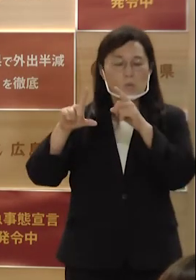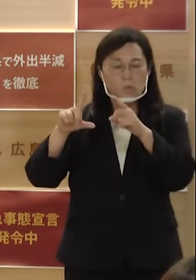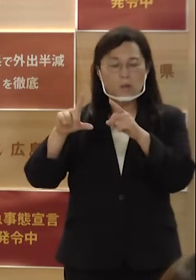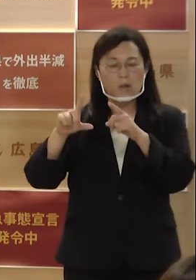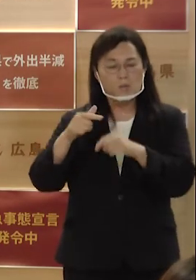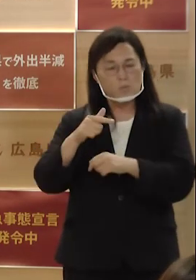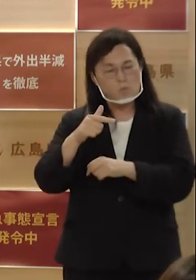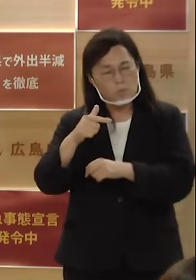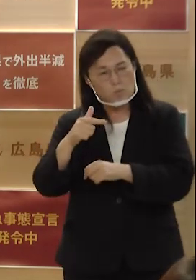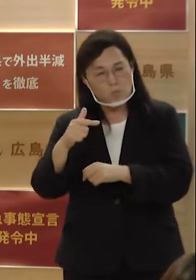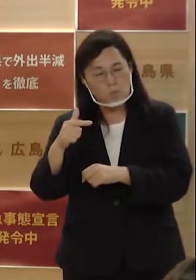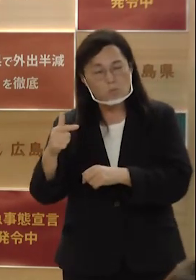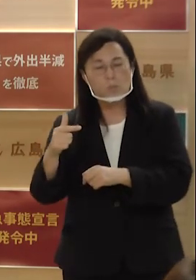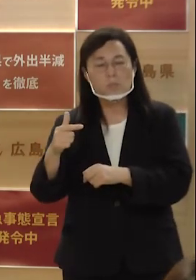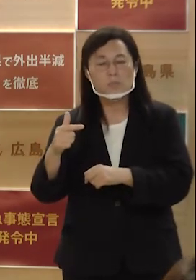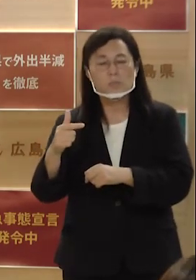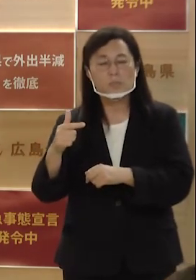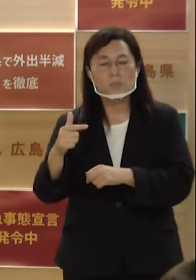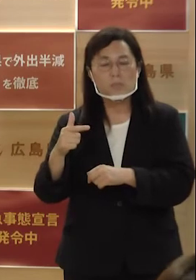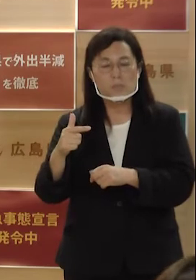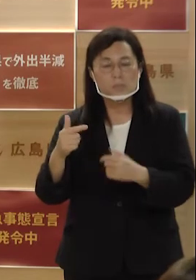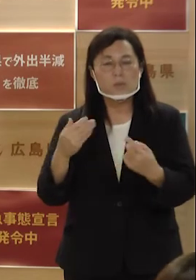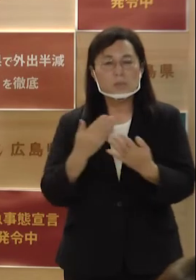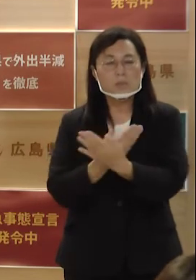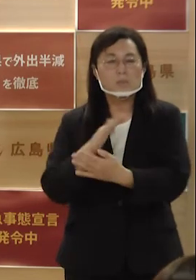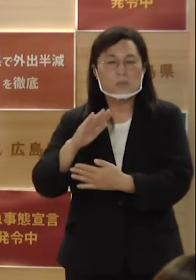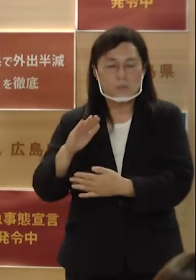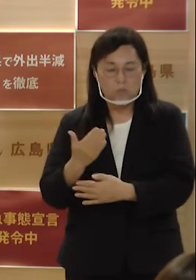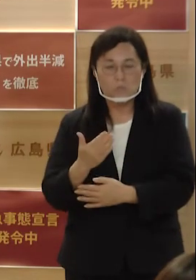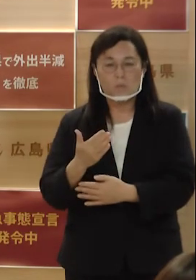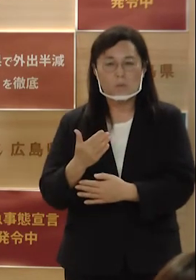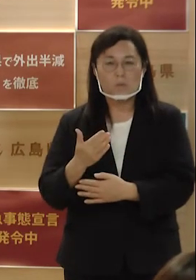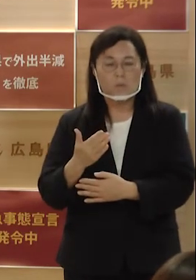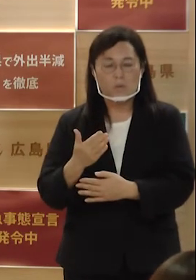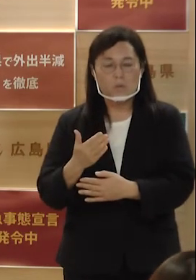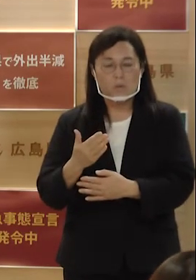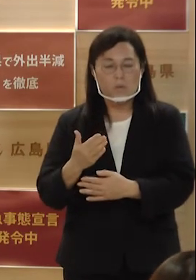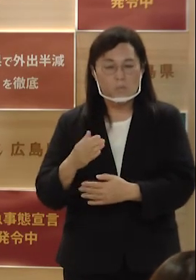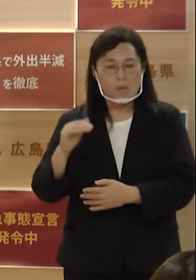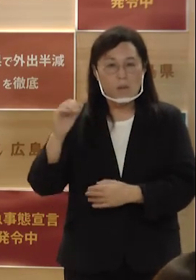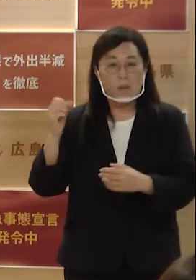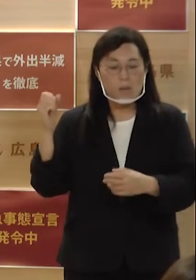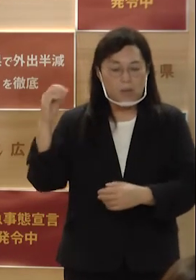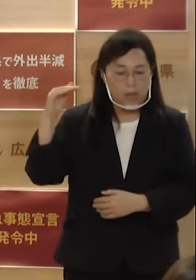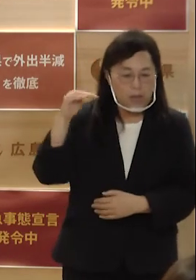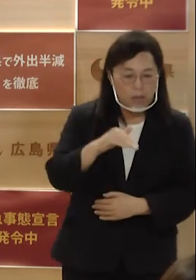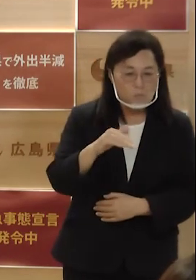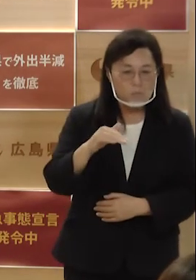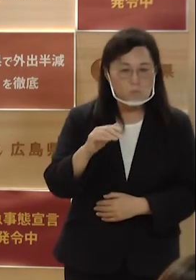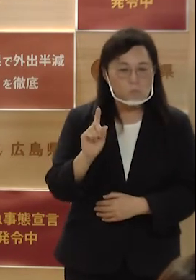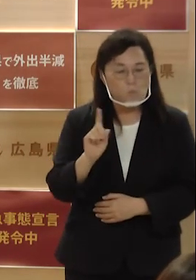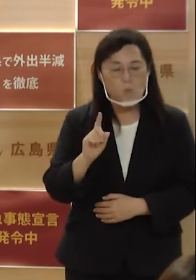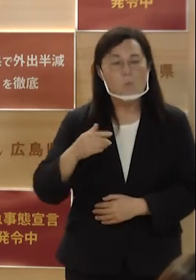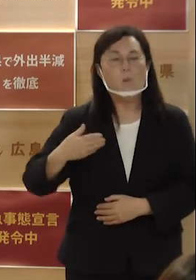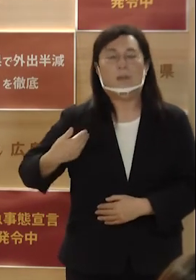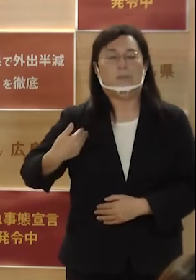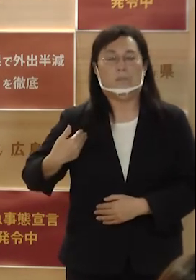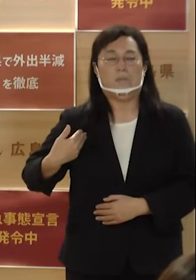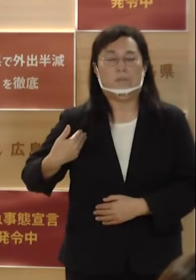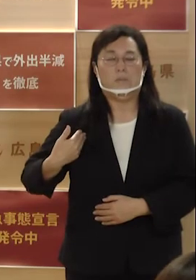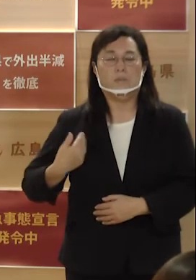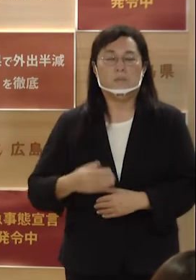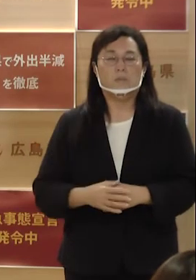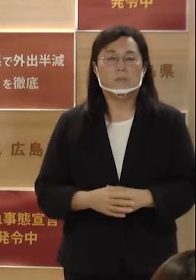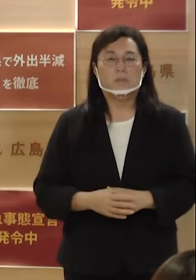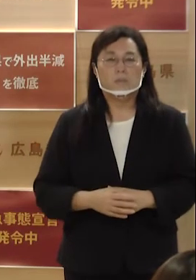ですね、確定したとまでも出ないので、再度拡大するかもしれませんし、繰り返しになり